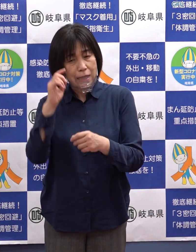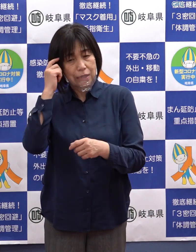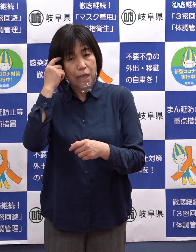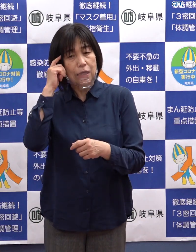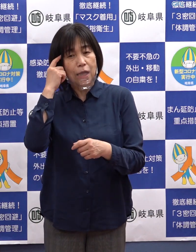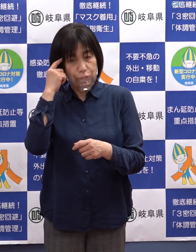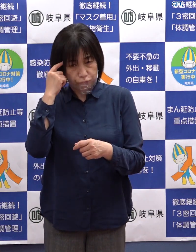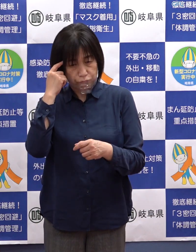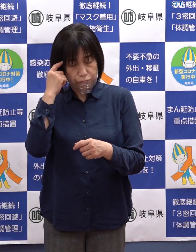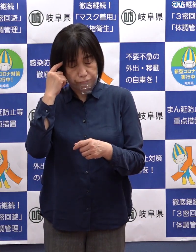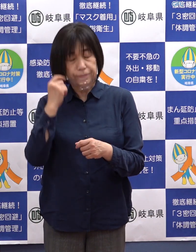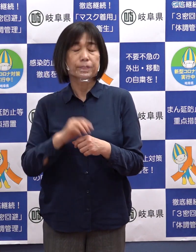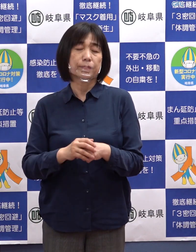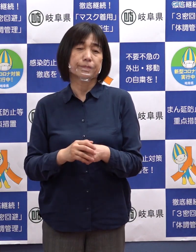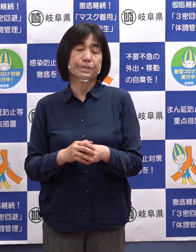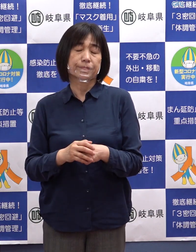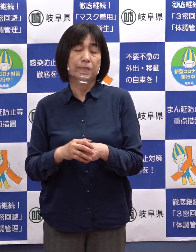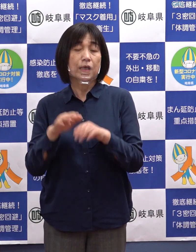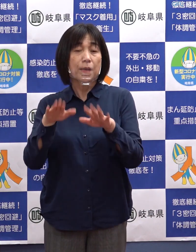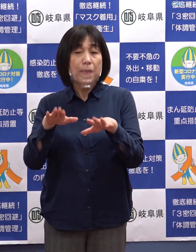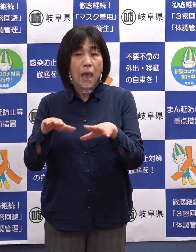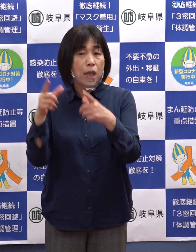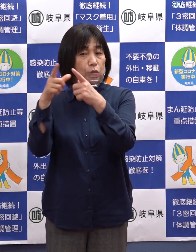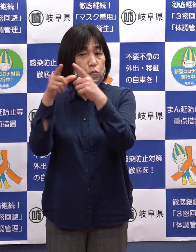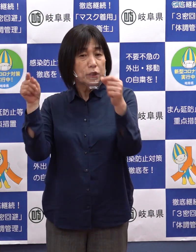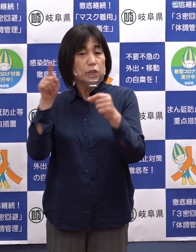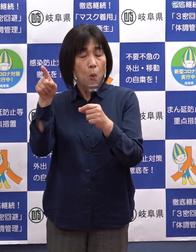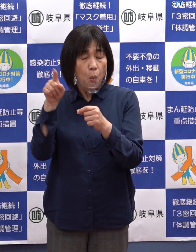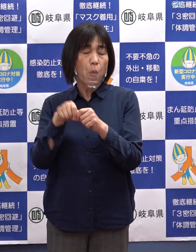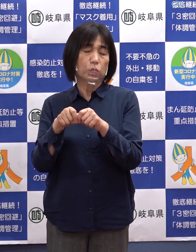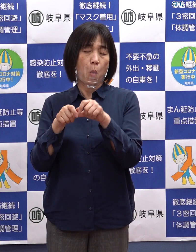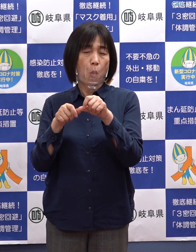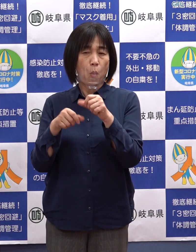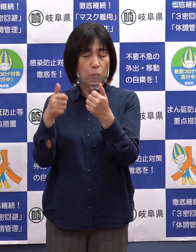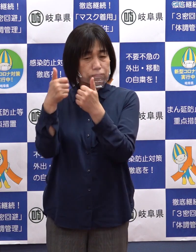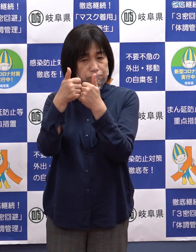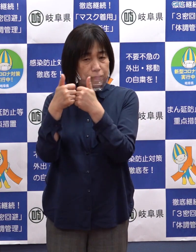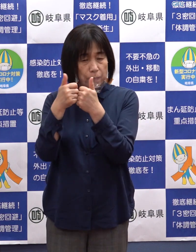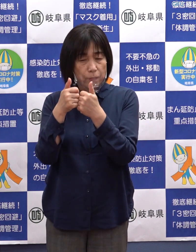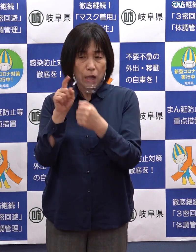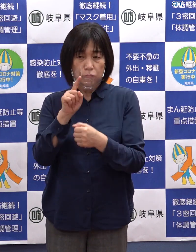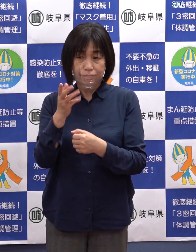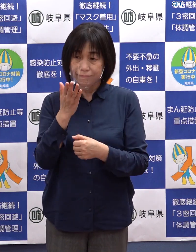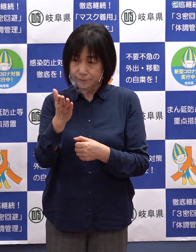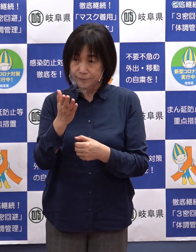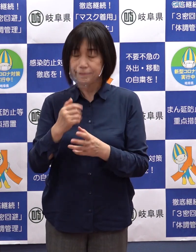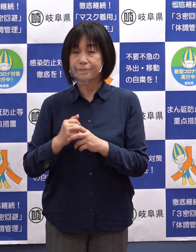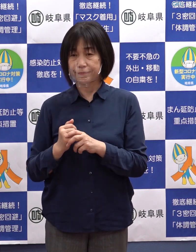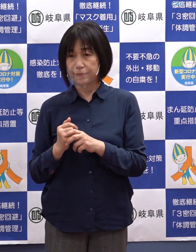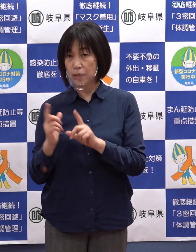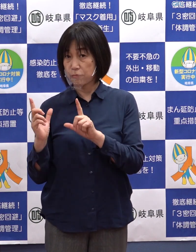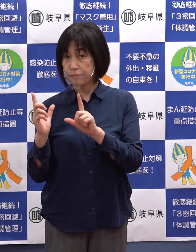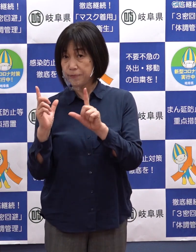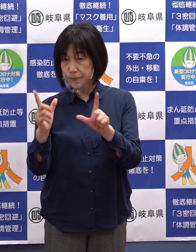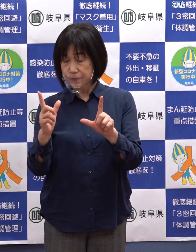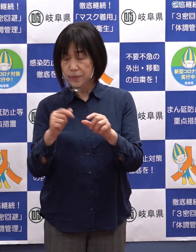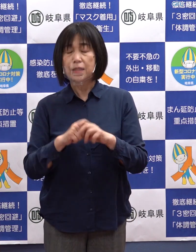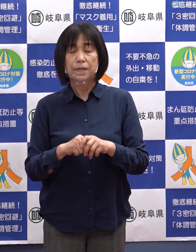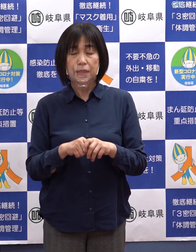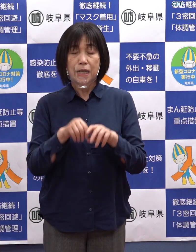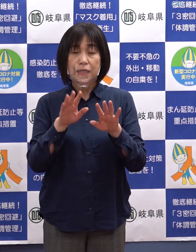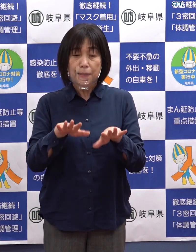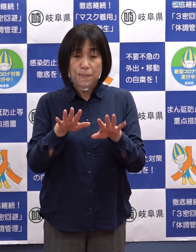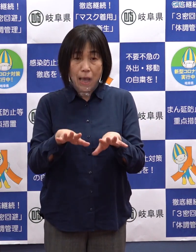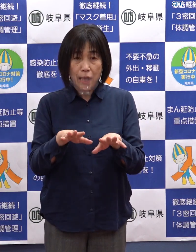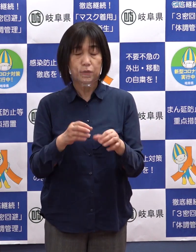調整というんでしょうか、その話というのはまだこれからということですか。 そういったオーダーの数字になっているということについ